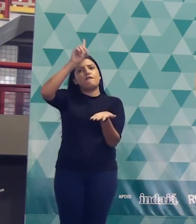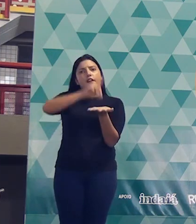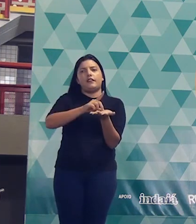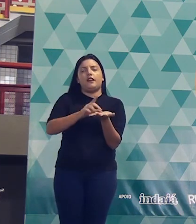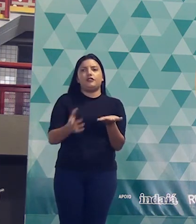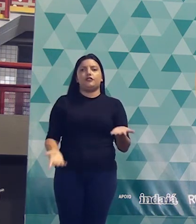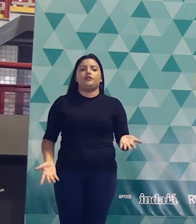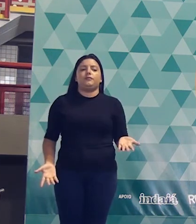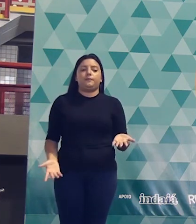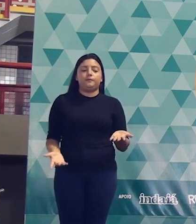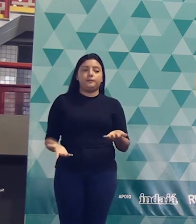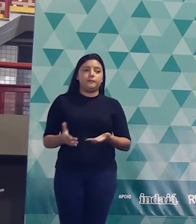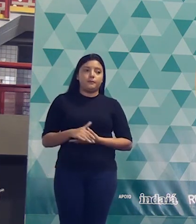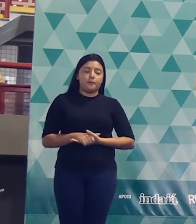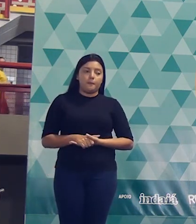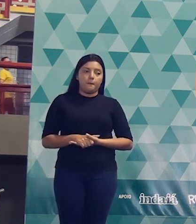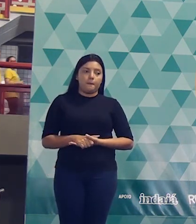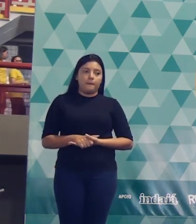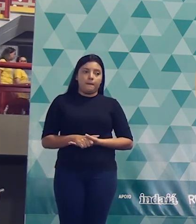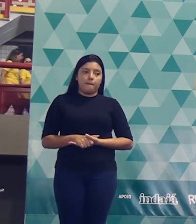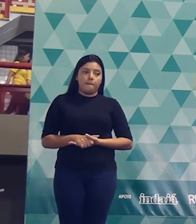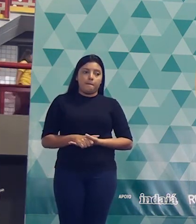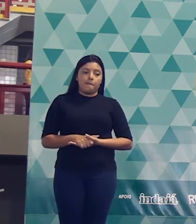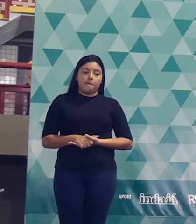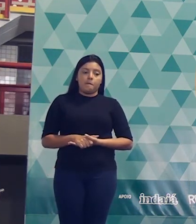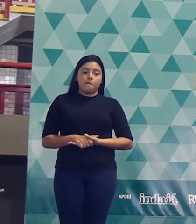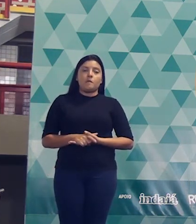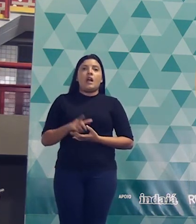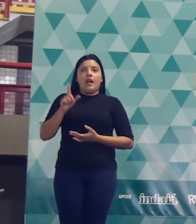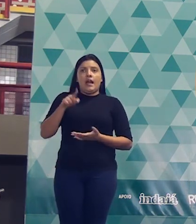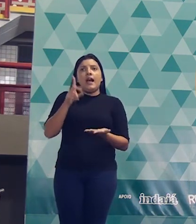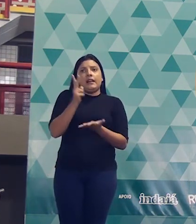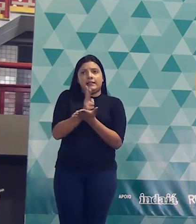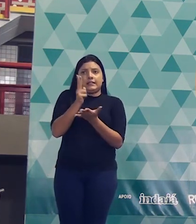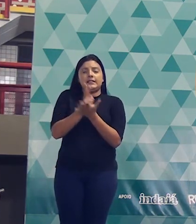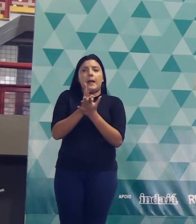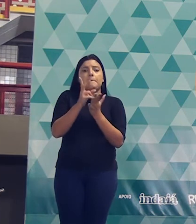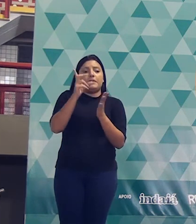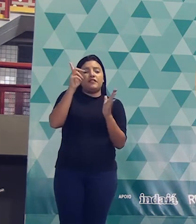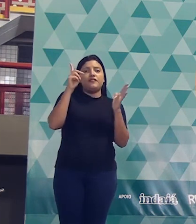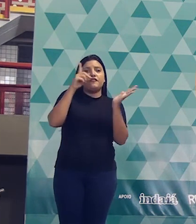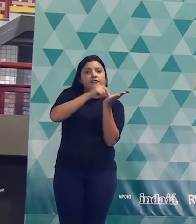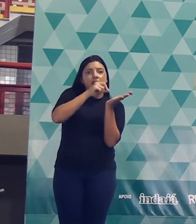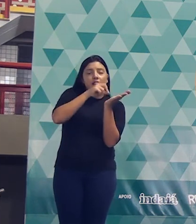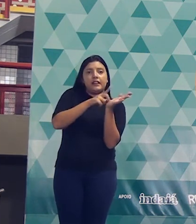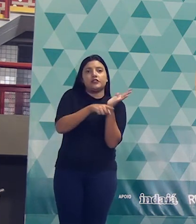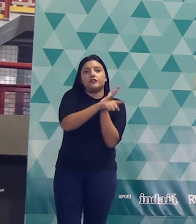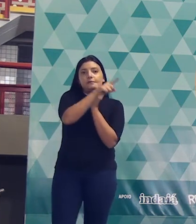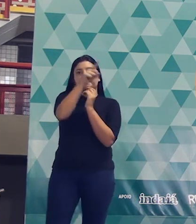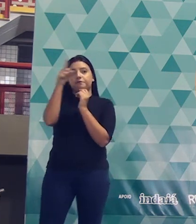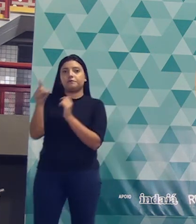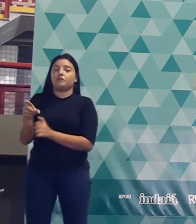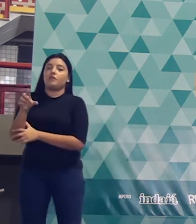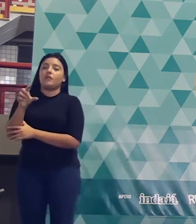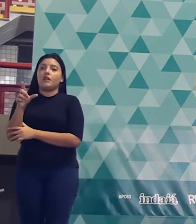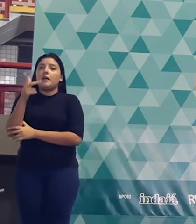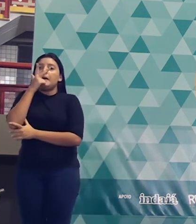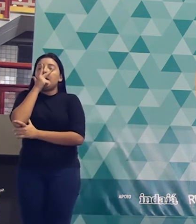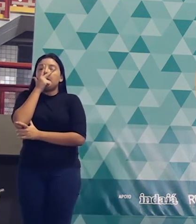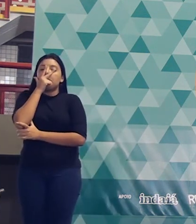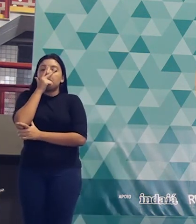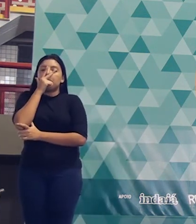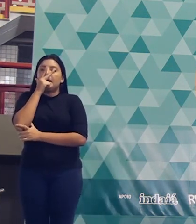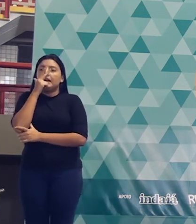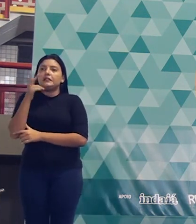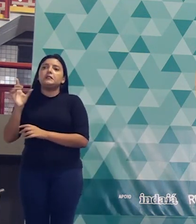verdadeira. Ok? O pressuposto é 100% verdadeiro. Já o subentendido é apenas uma insinuação.